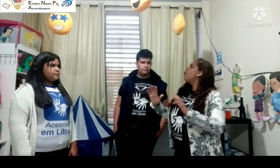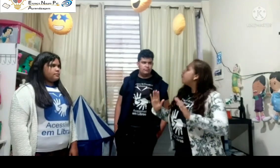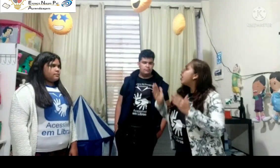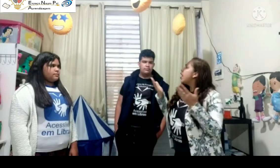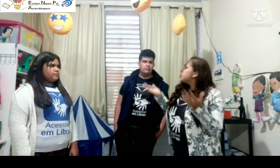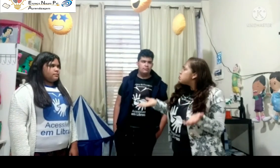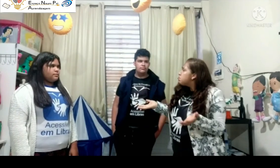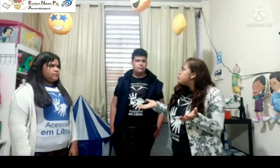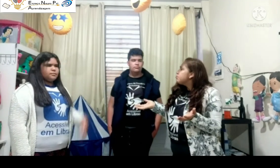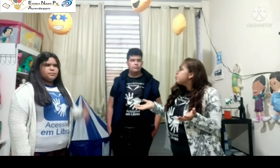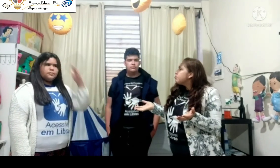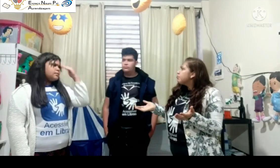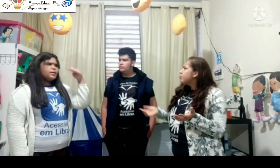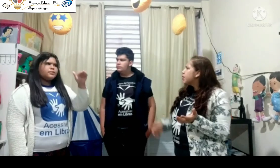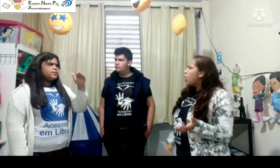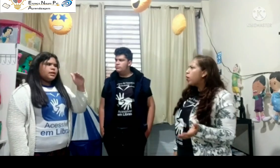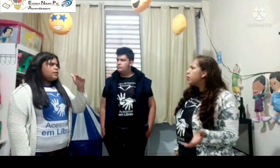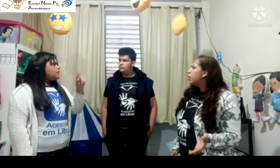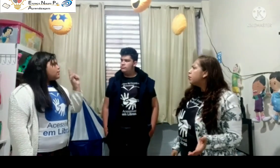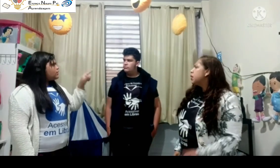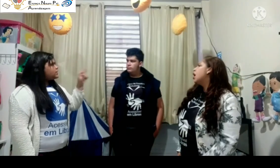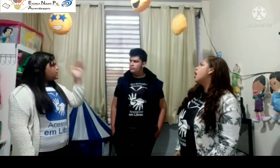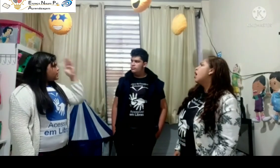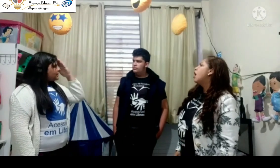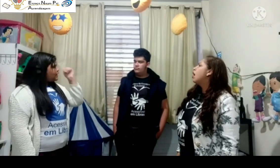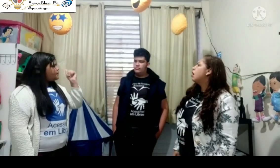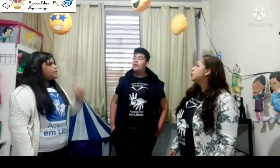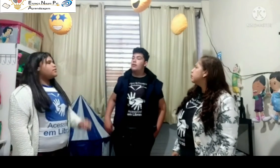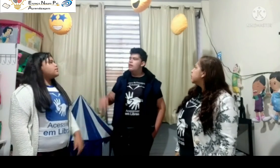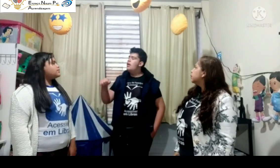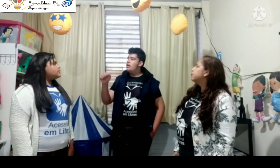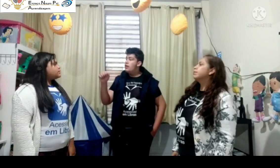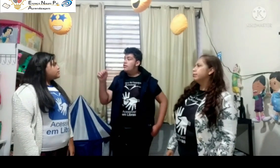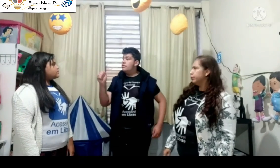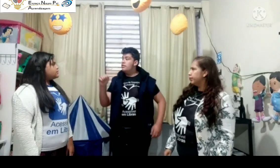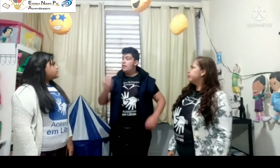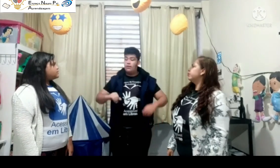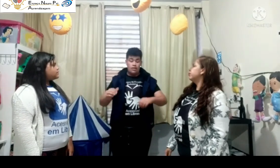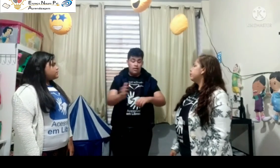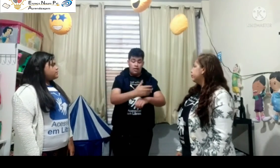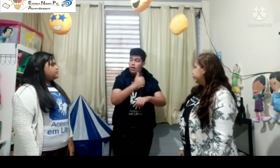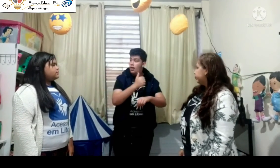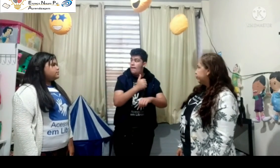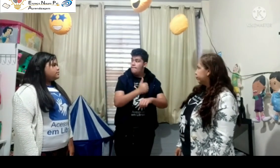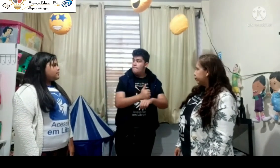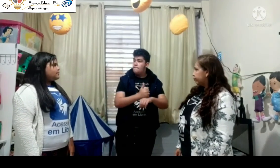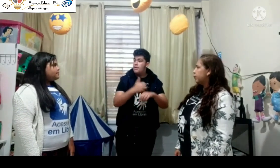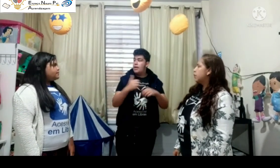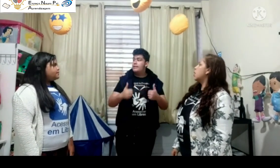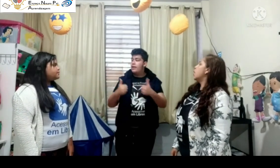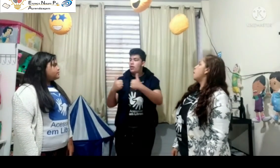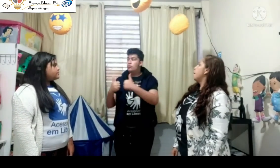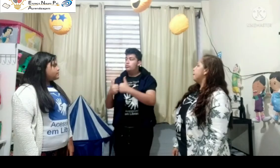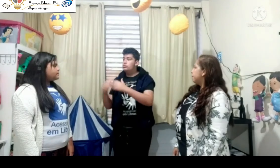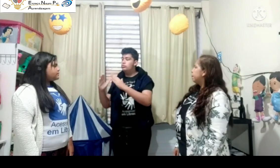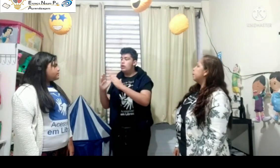Você sabe onde é a festa hoje? Eu não sei, você sabe? Sim, eu sei.